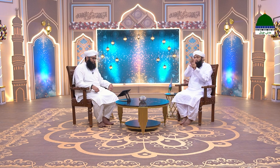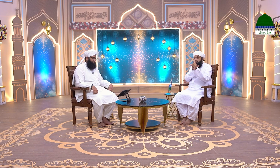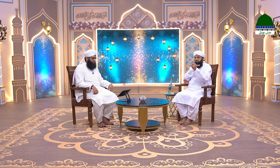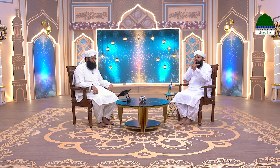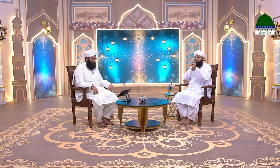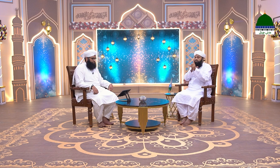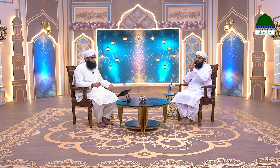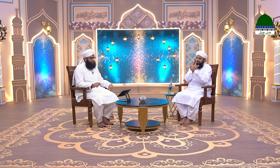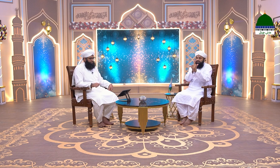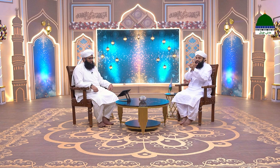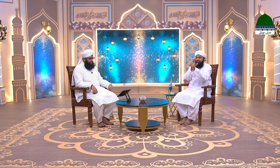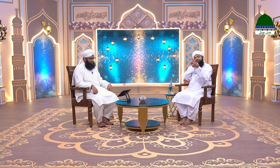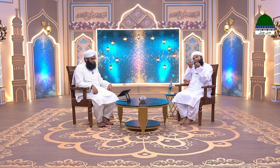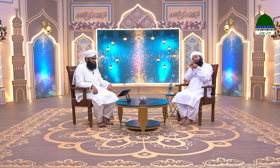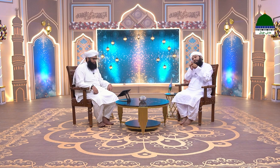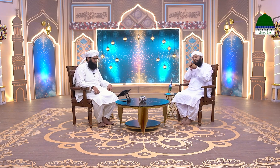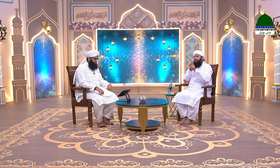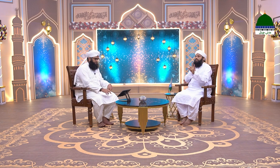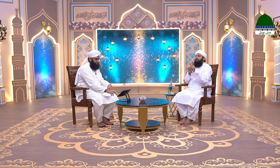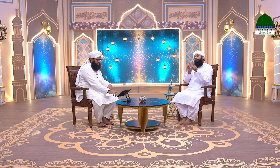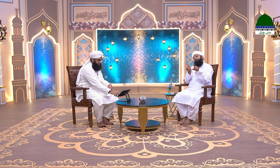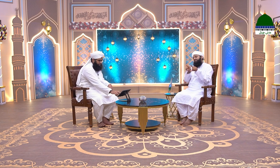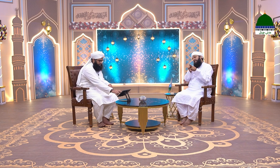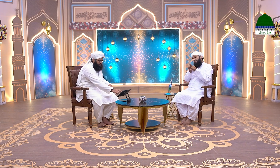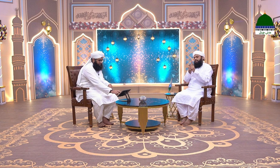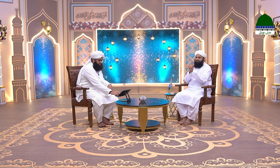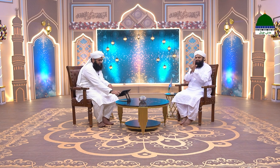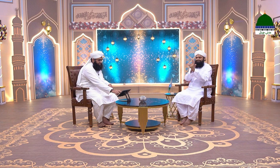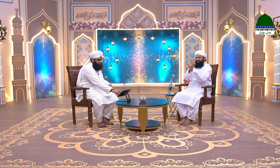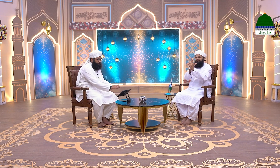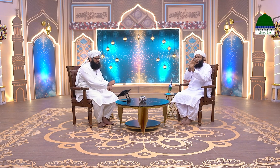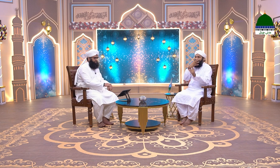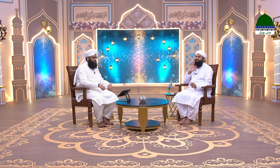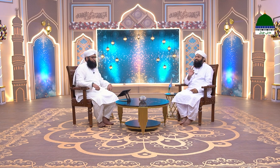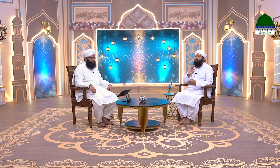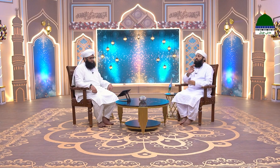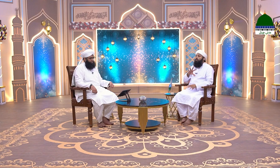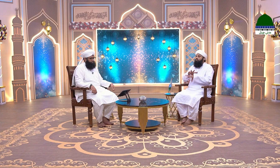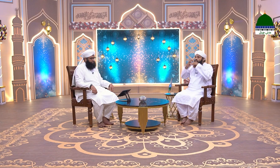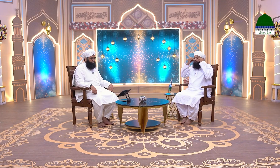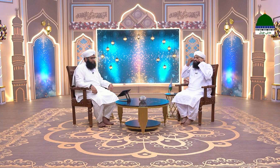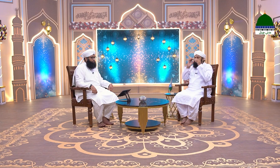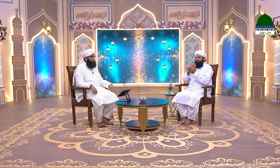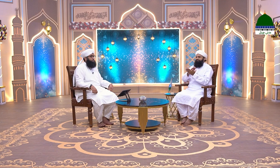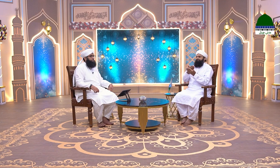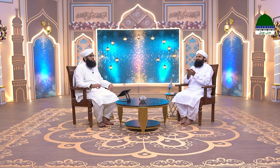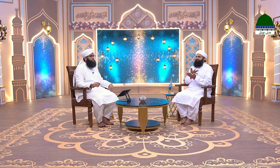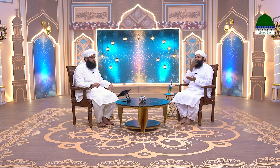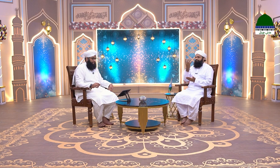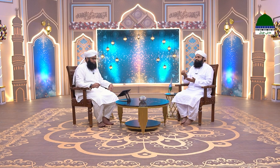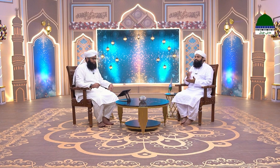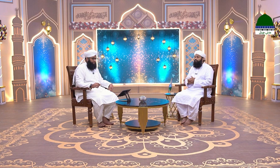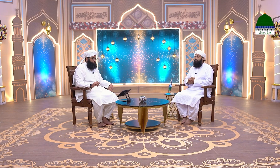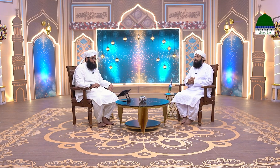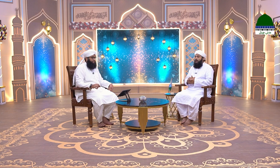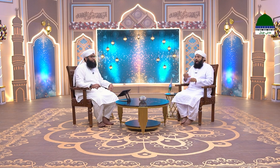پیروی بہتر ہے۔ مفتی احمد یار خان نعیمی صاحب رحمۃ اللہ تعالی علیہ اس آیت مبارکہ کے تحت فرماتے ہیں، معلوم ہوا کہ